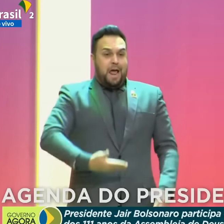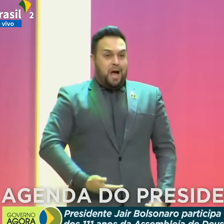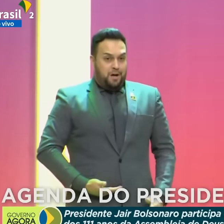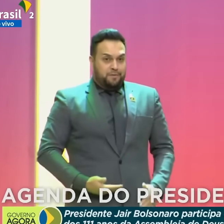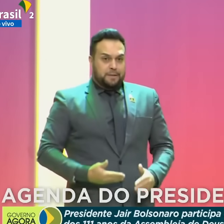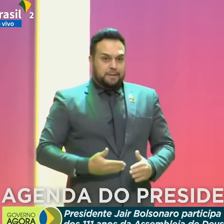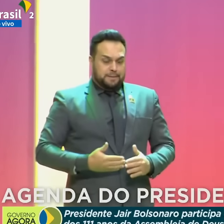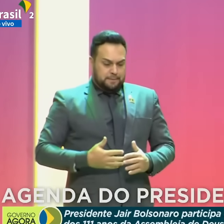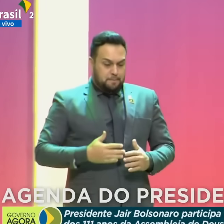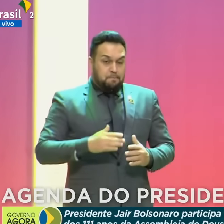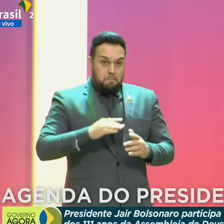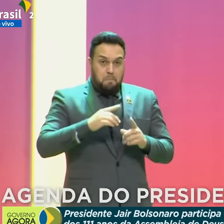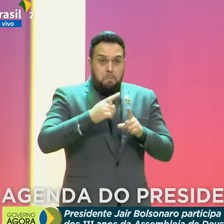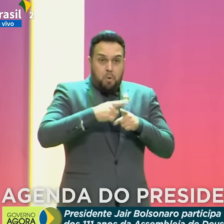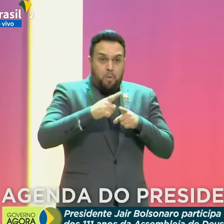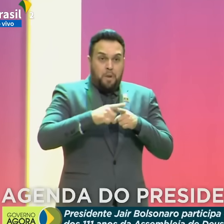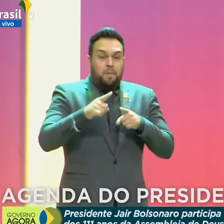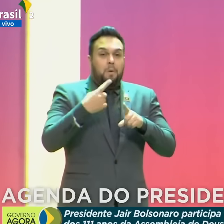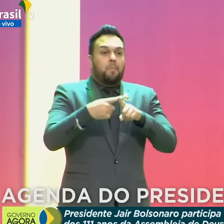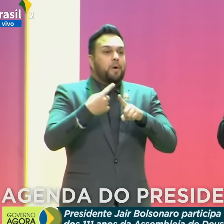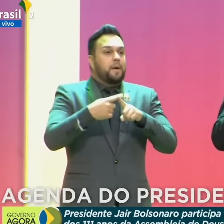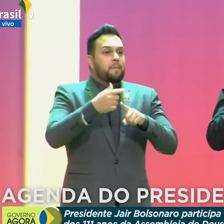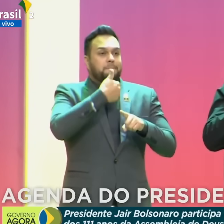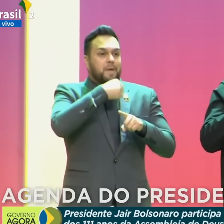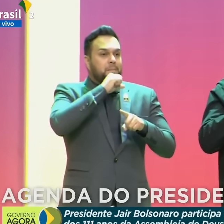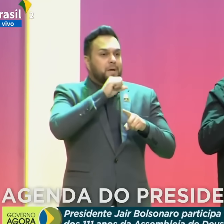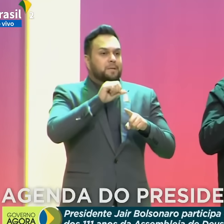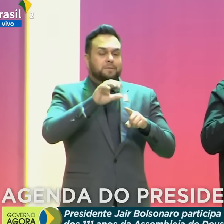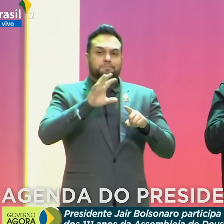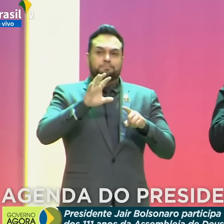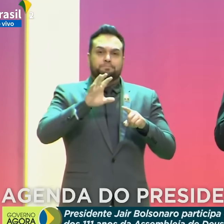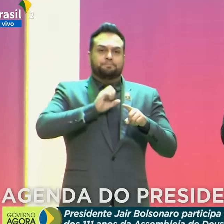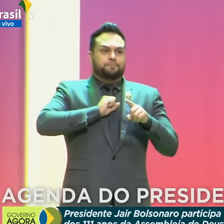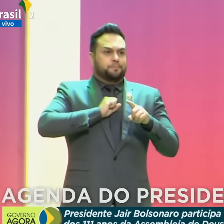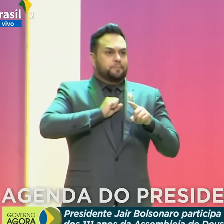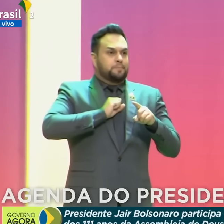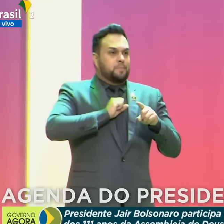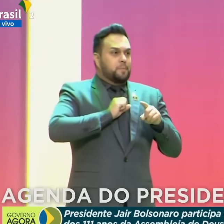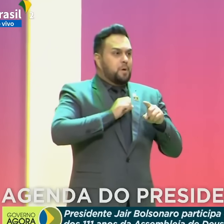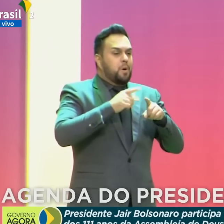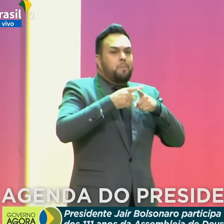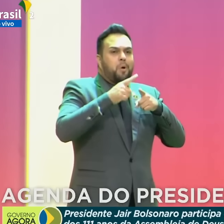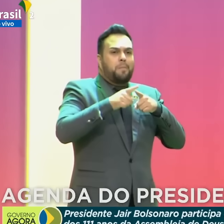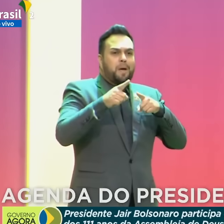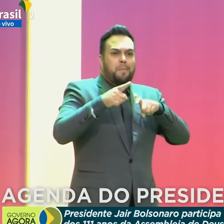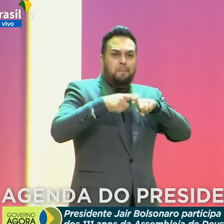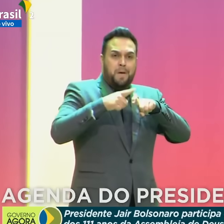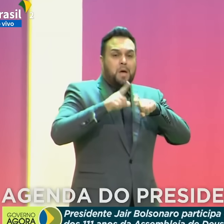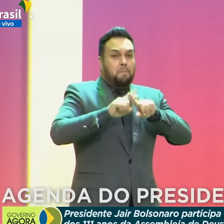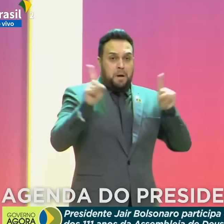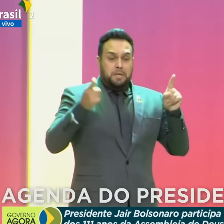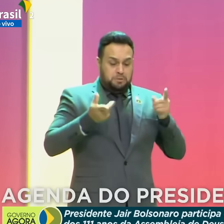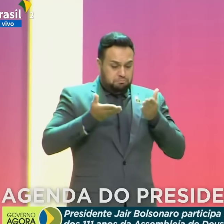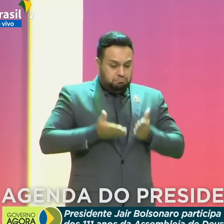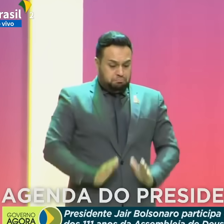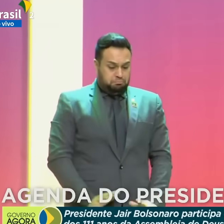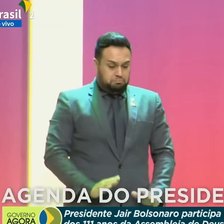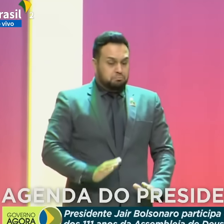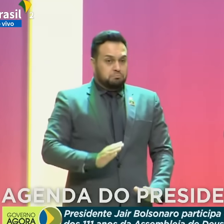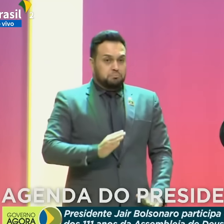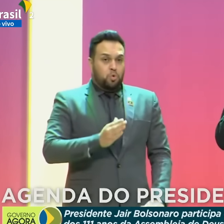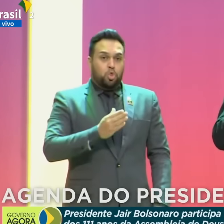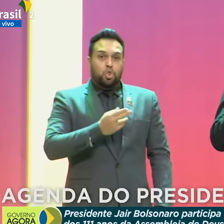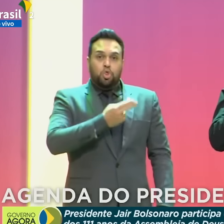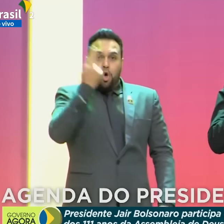vista eu ter contrariado todos os diagnósticos daquela época, eu nasci bem. E ela resolveu me